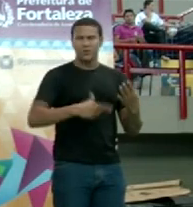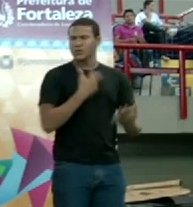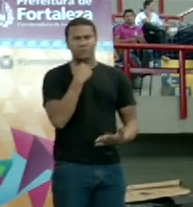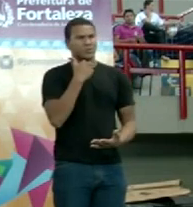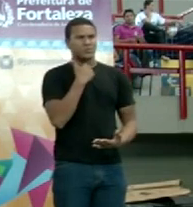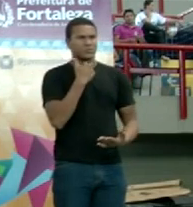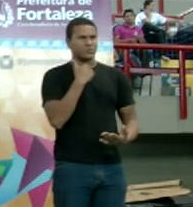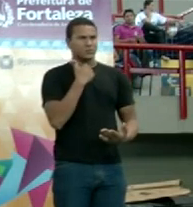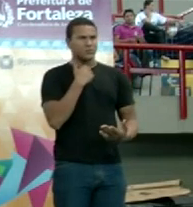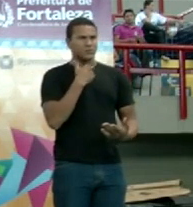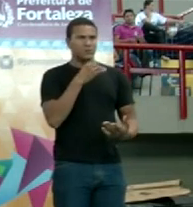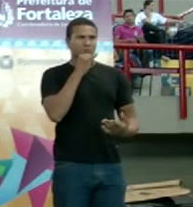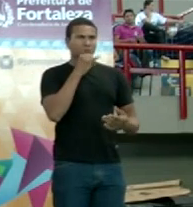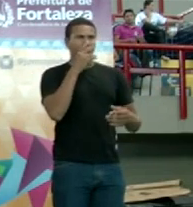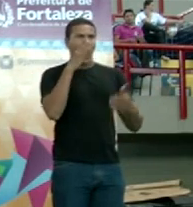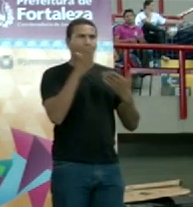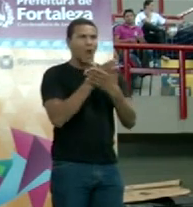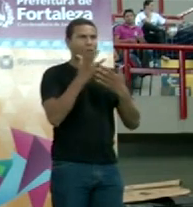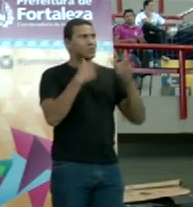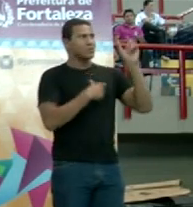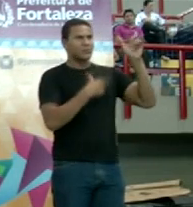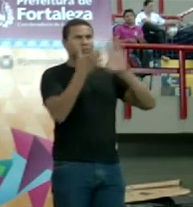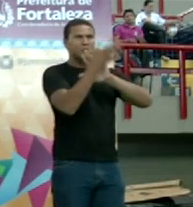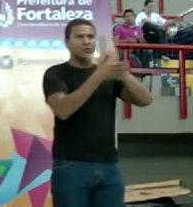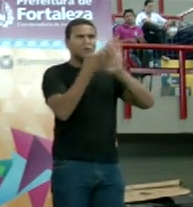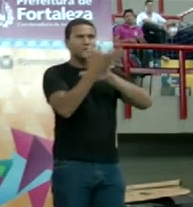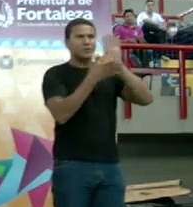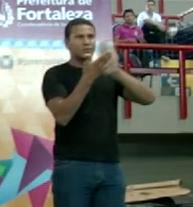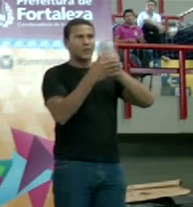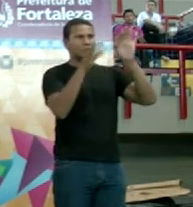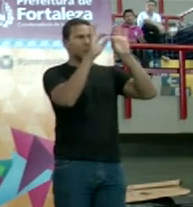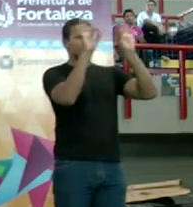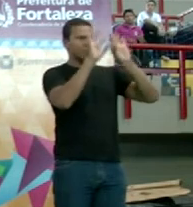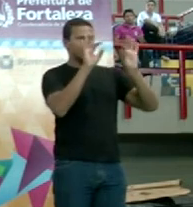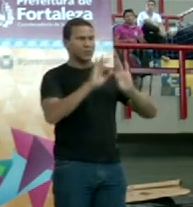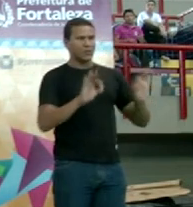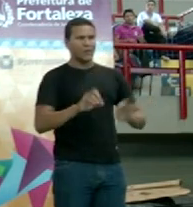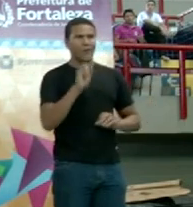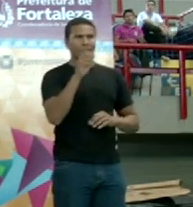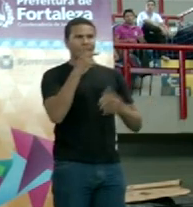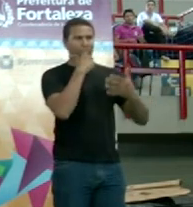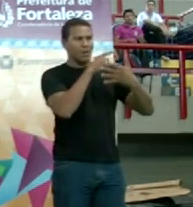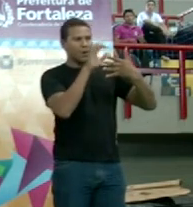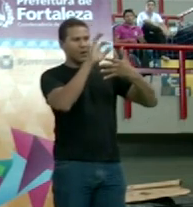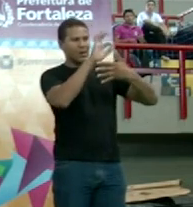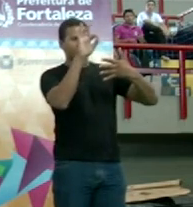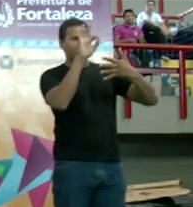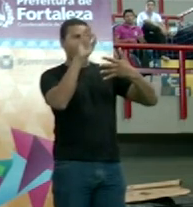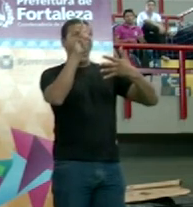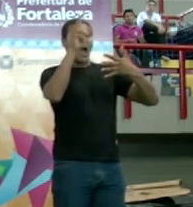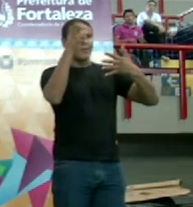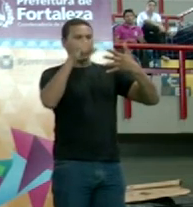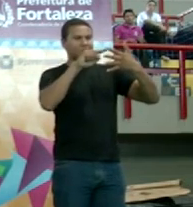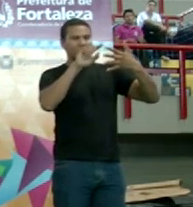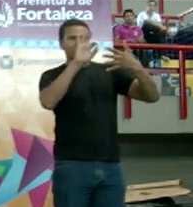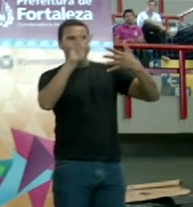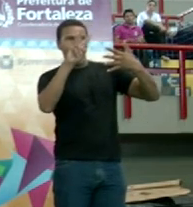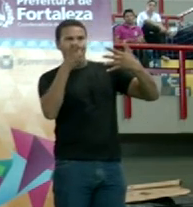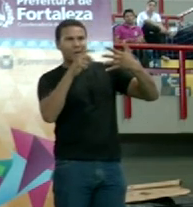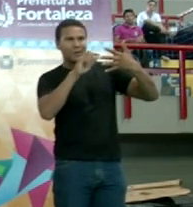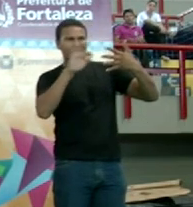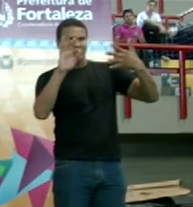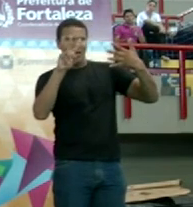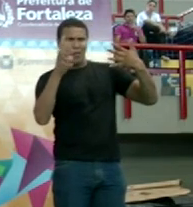fica 5, 6 termos num texto de 20 linhas com aspas. Evitem isso. Basta que você faça